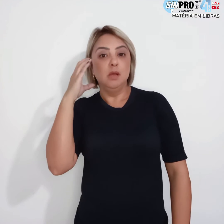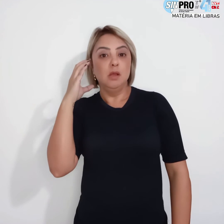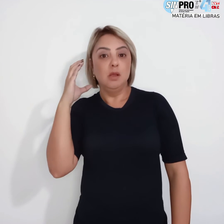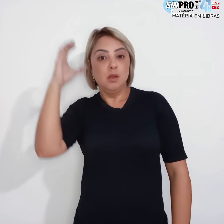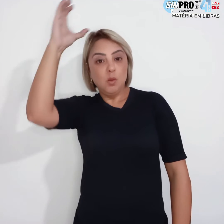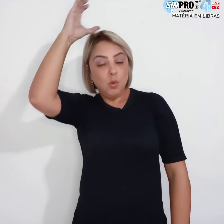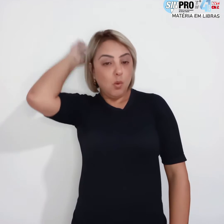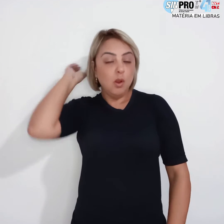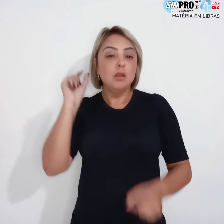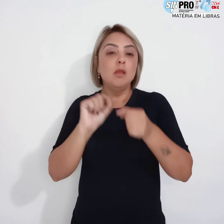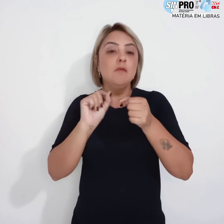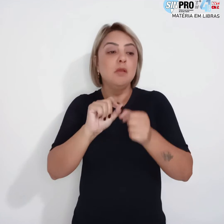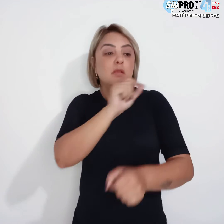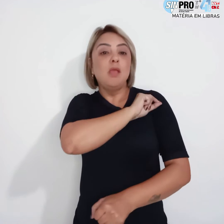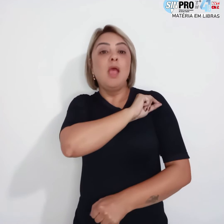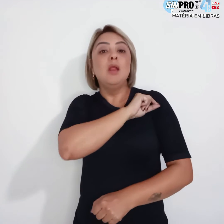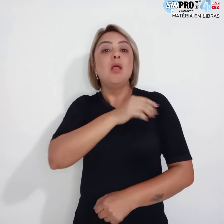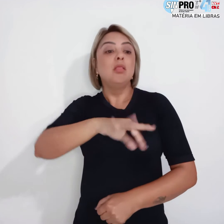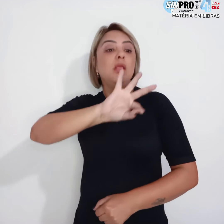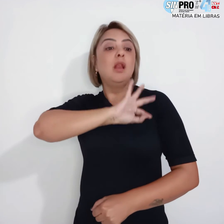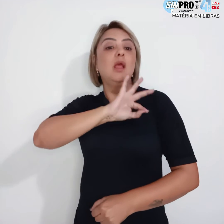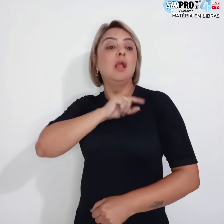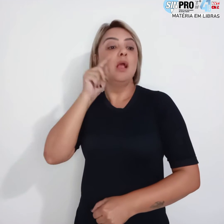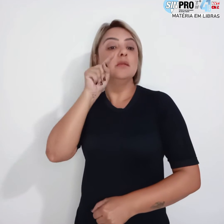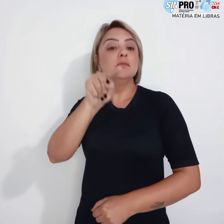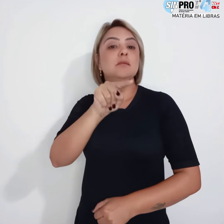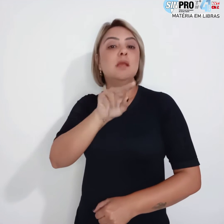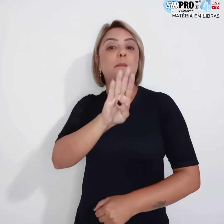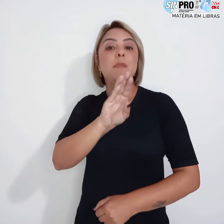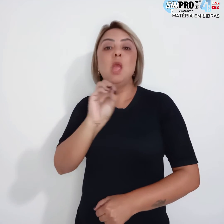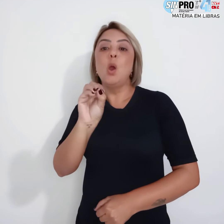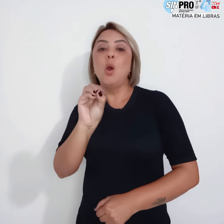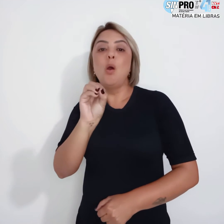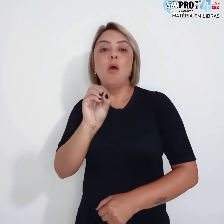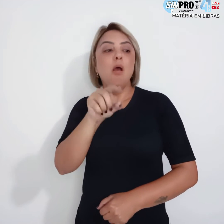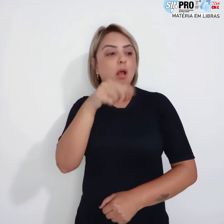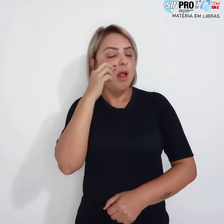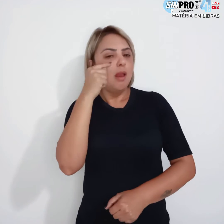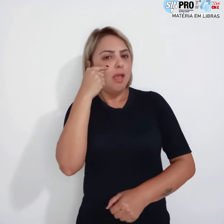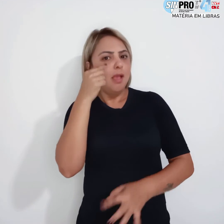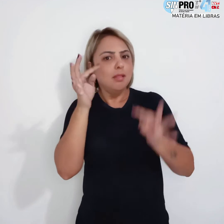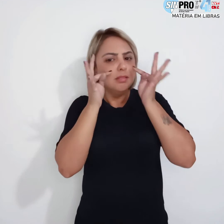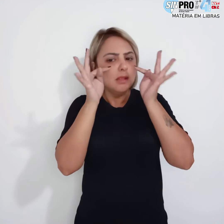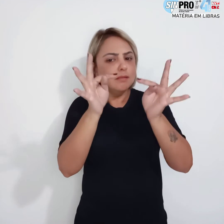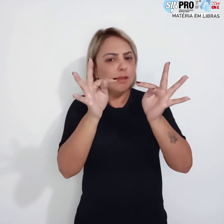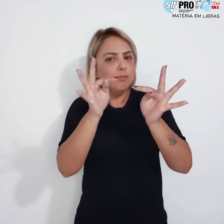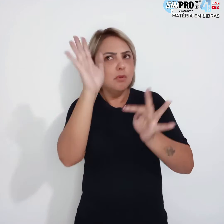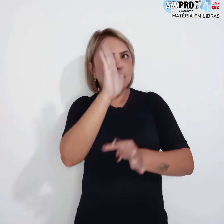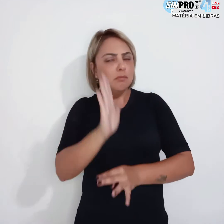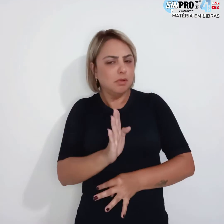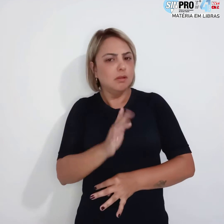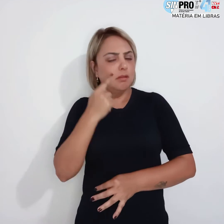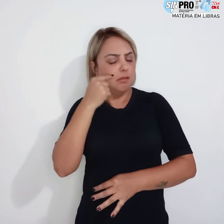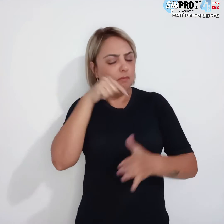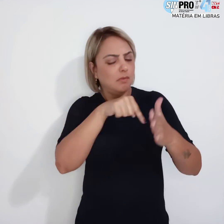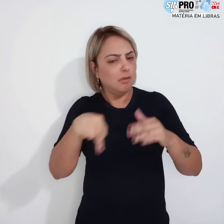um boletim de ocorrência. Leia aqui os depoimentos e casos por todo o Brasil. Analisando o